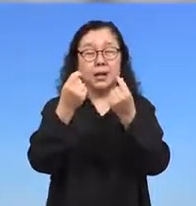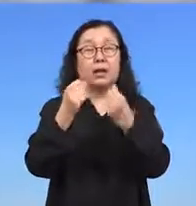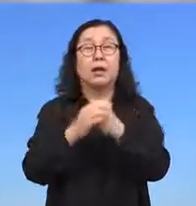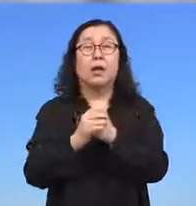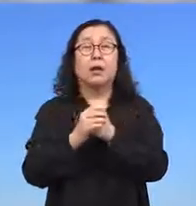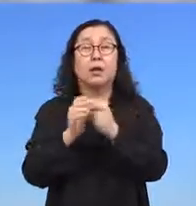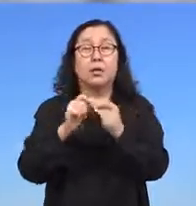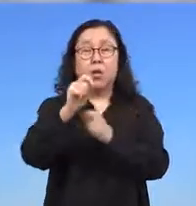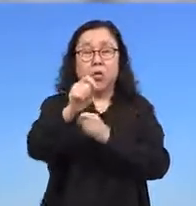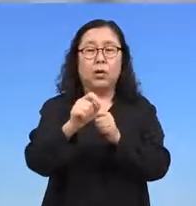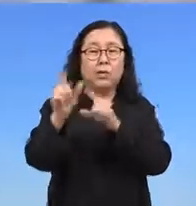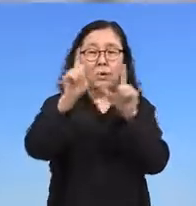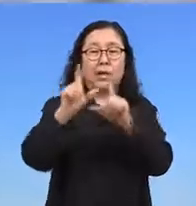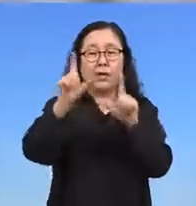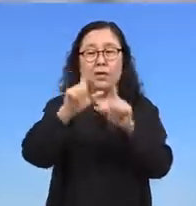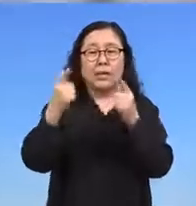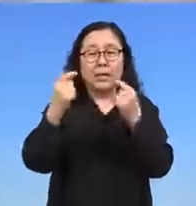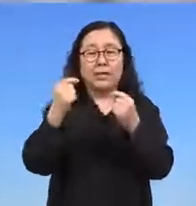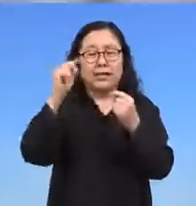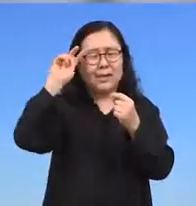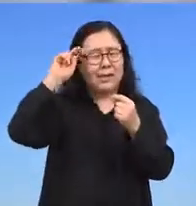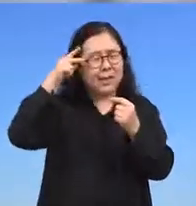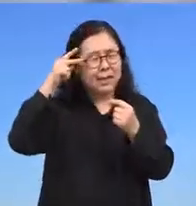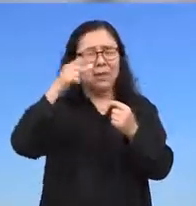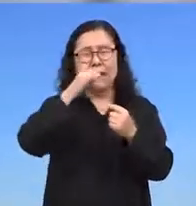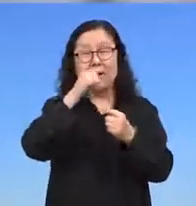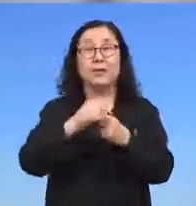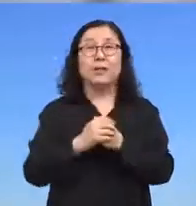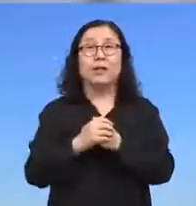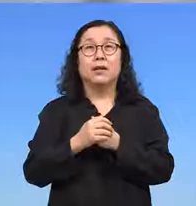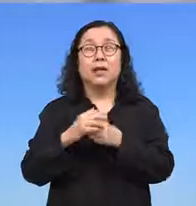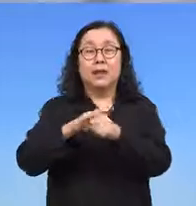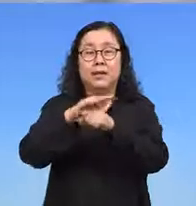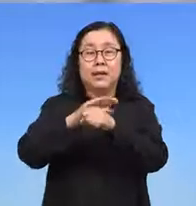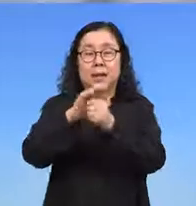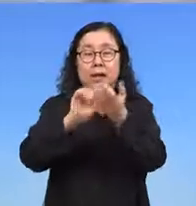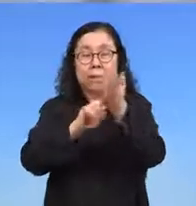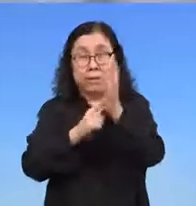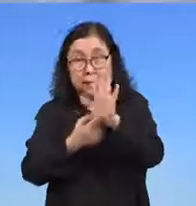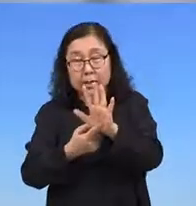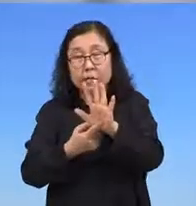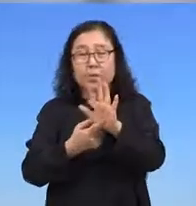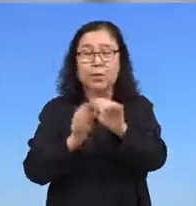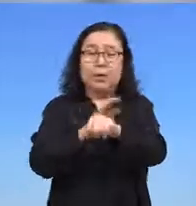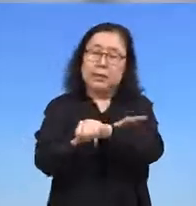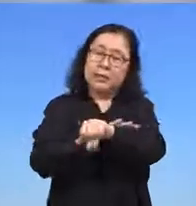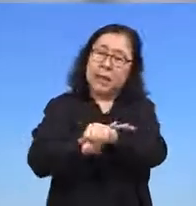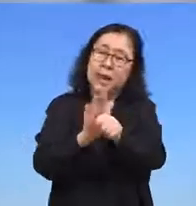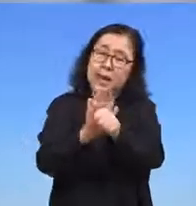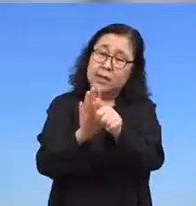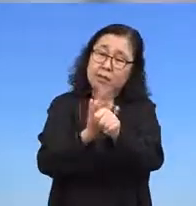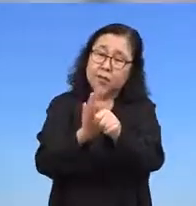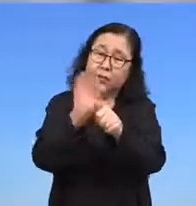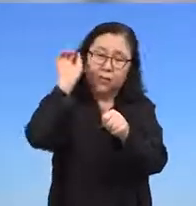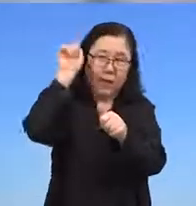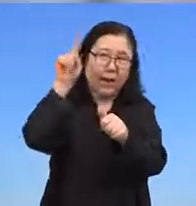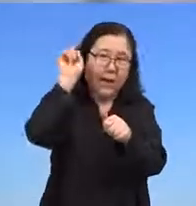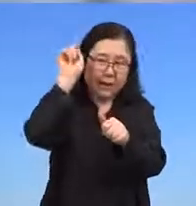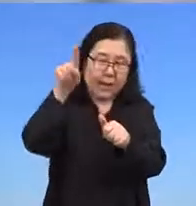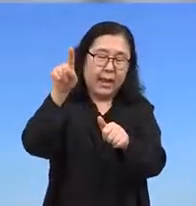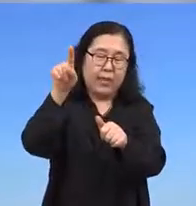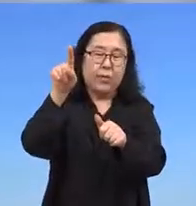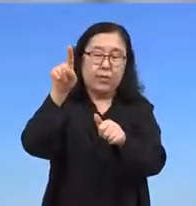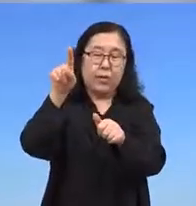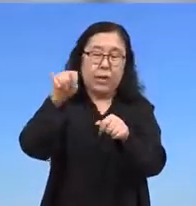텐데요, 영원히 사는 것처럼. 그래서 뭐 사랑을 표현하는 일도, 잘해주는 일도 항상 내일이죠,